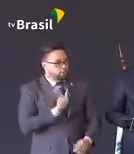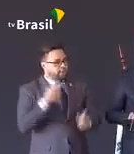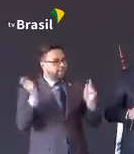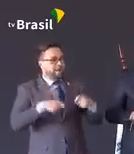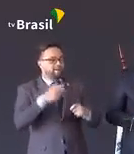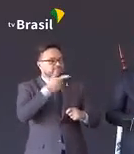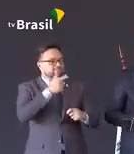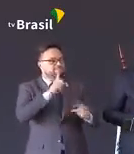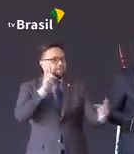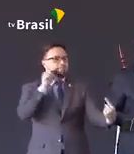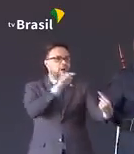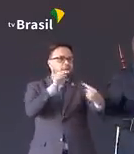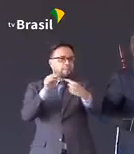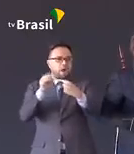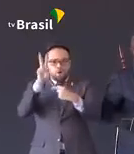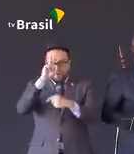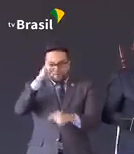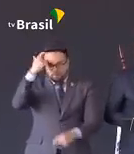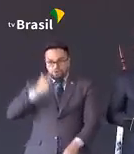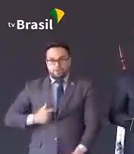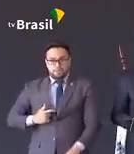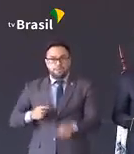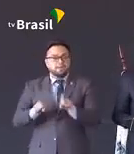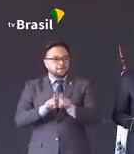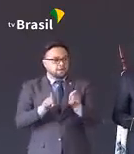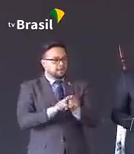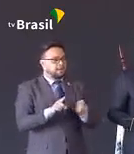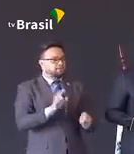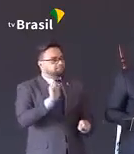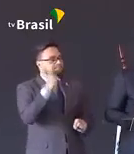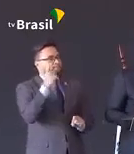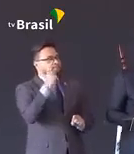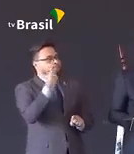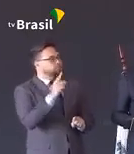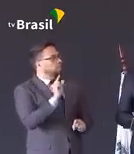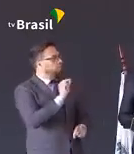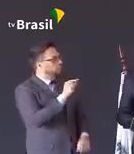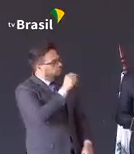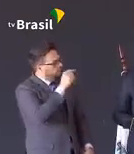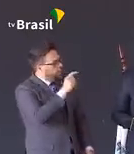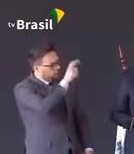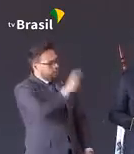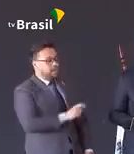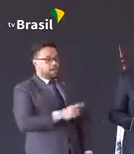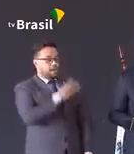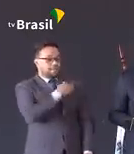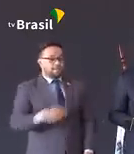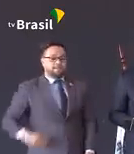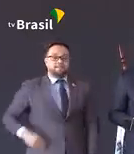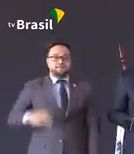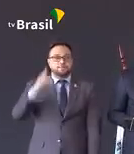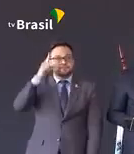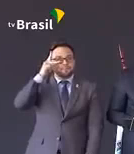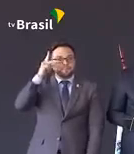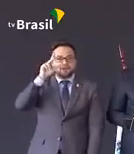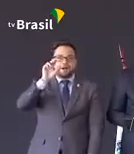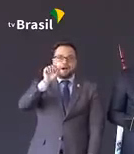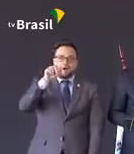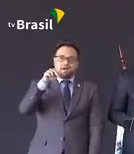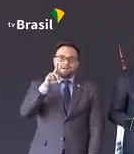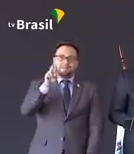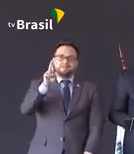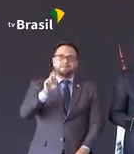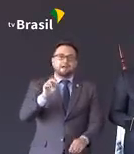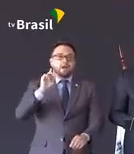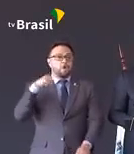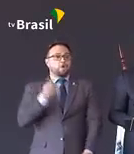lembro de mim, como lembro aqui, por coincidência, do ministro André Mendonça. Nós somos a região